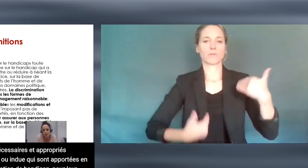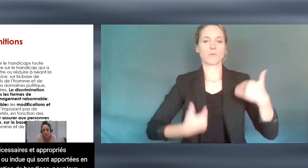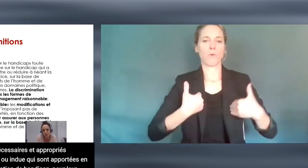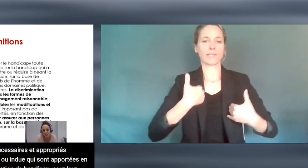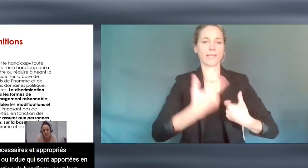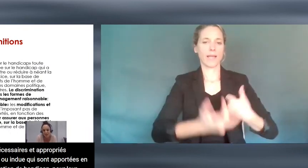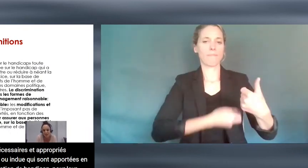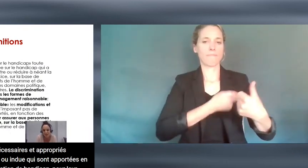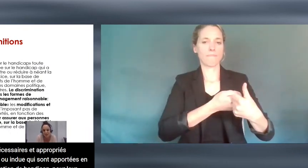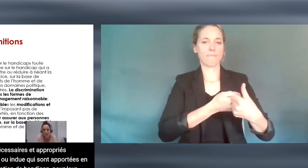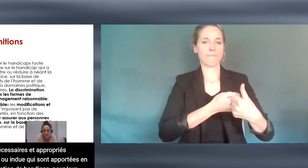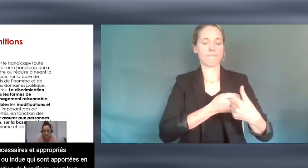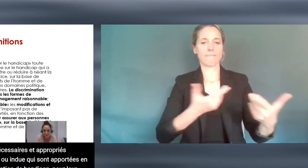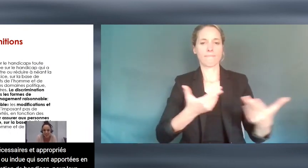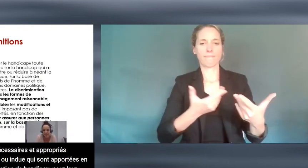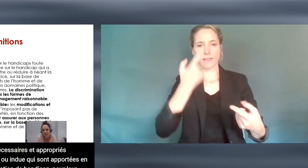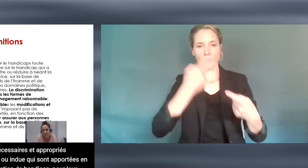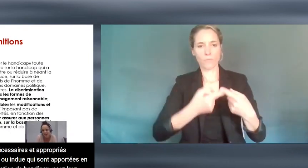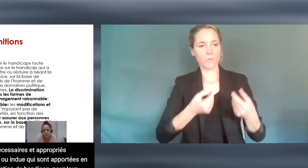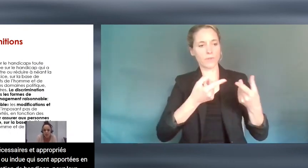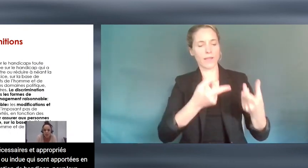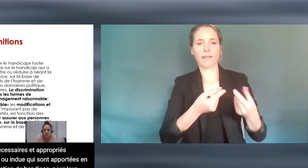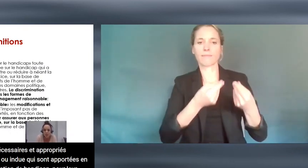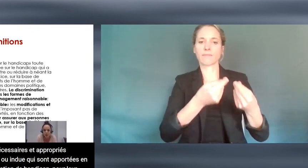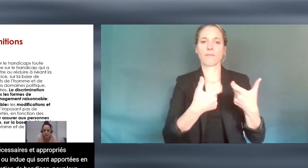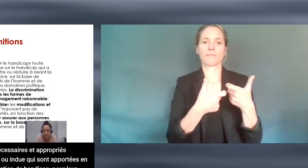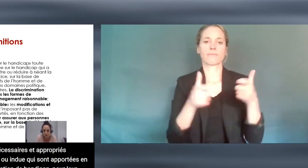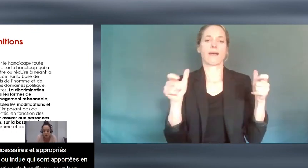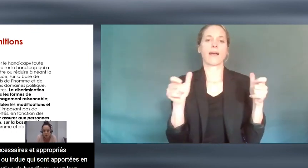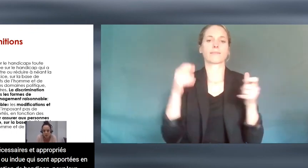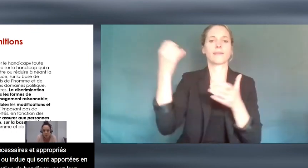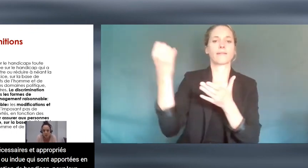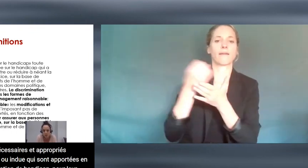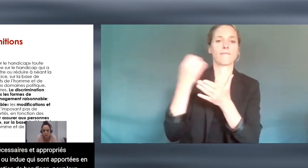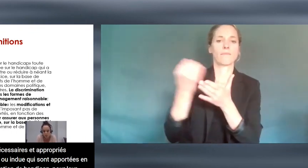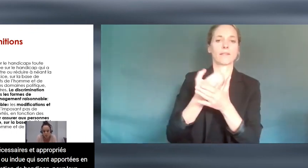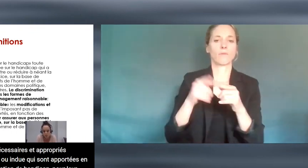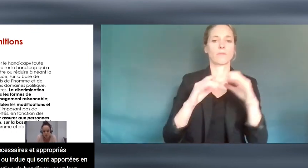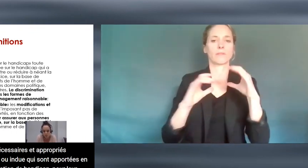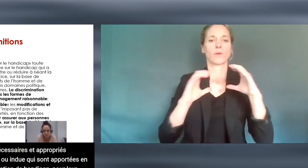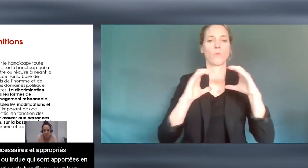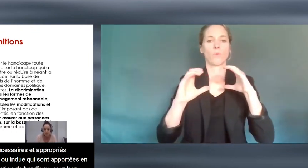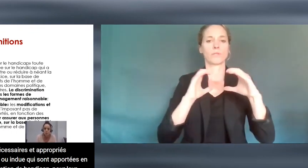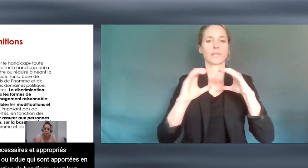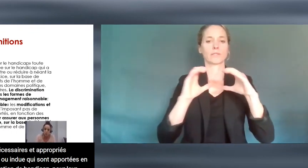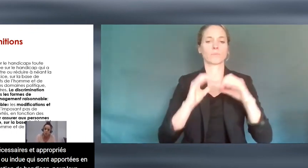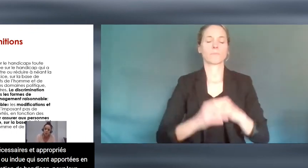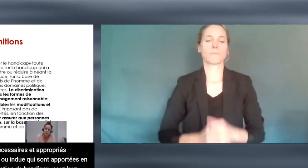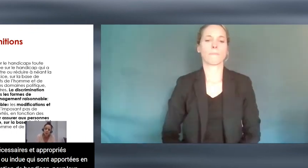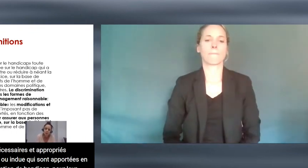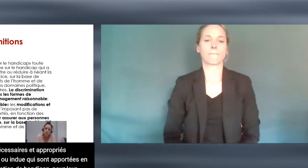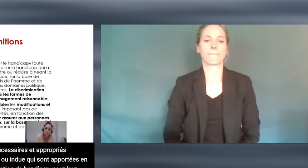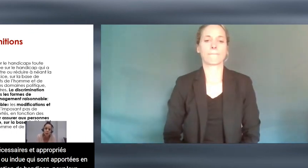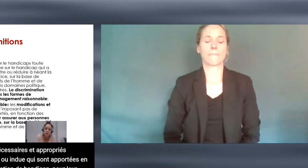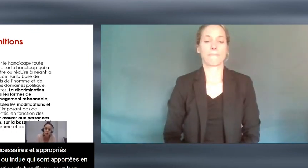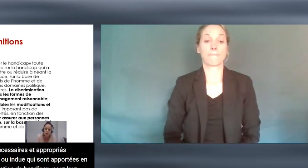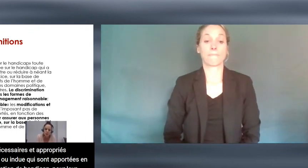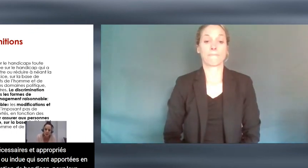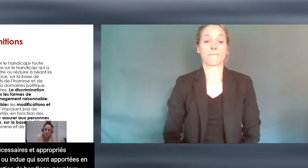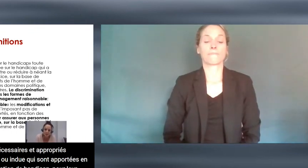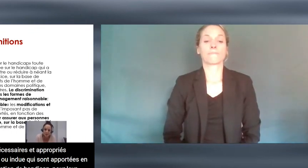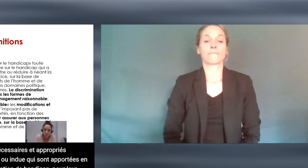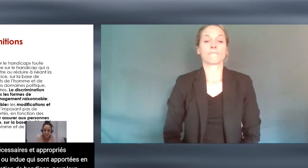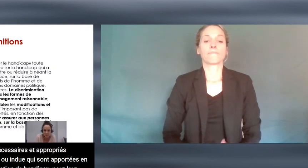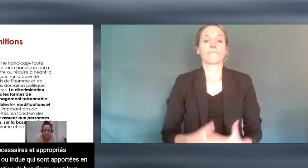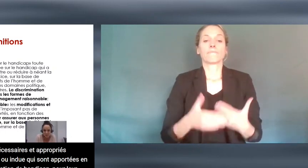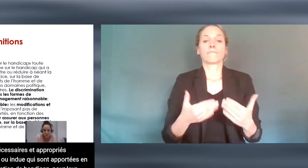leur assurer l'accès à l'information, à la communication, entre autres. Donc, on retient qu'au niveau de